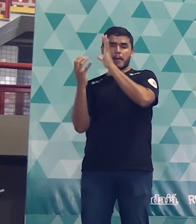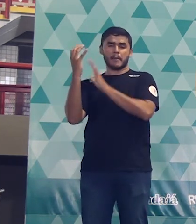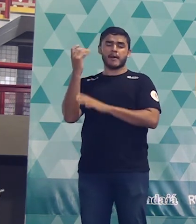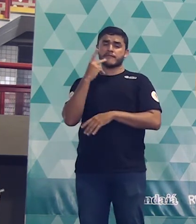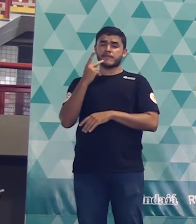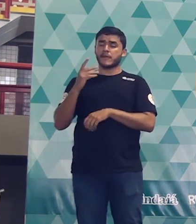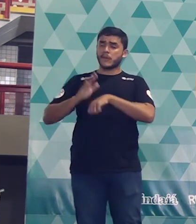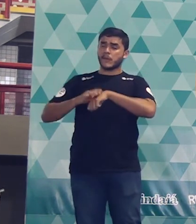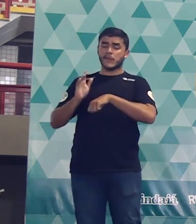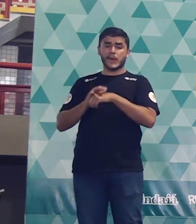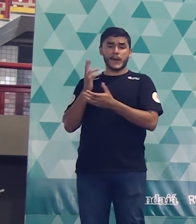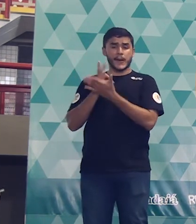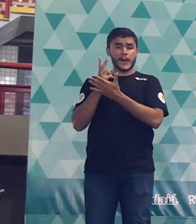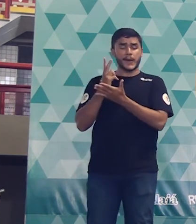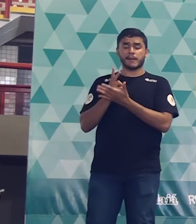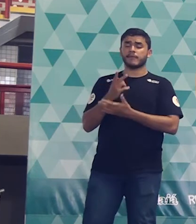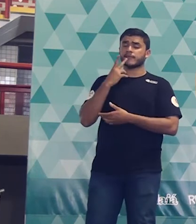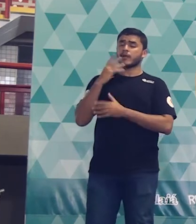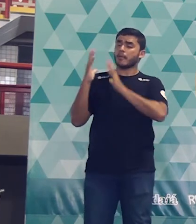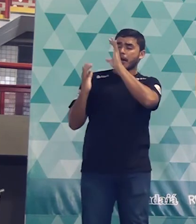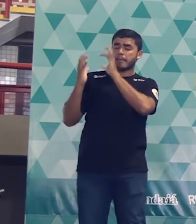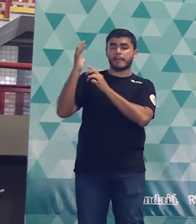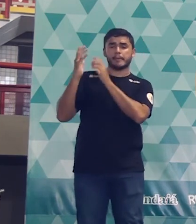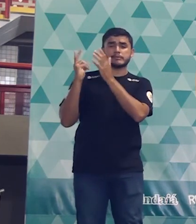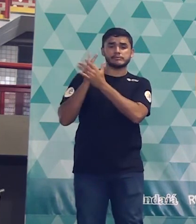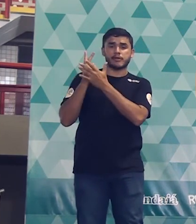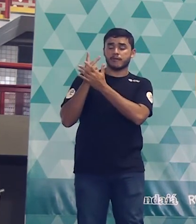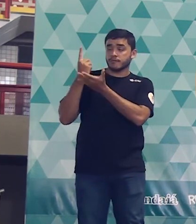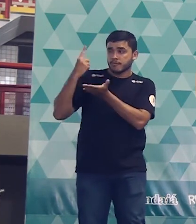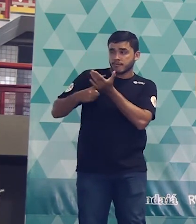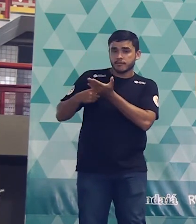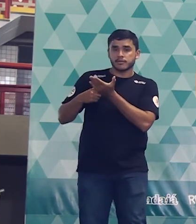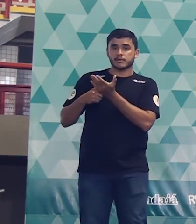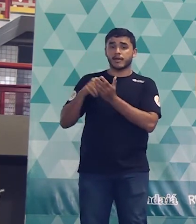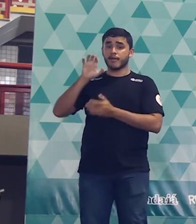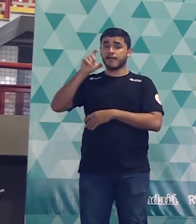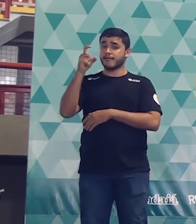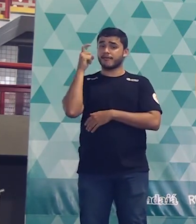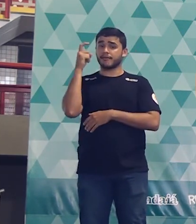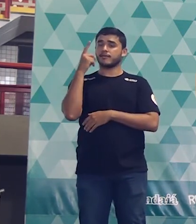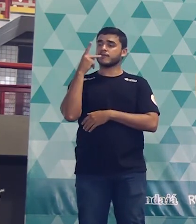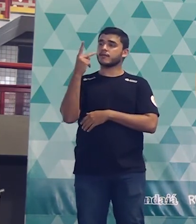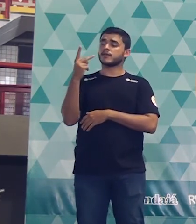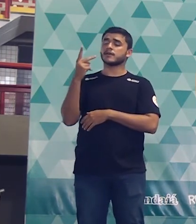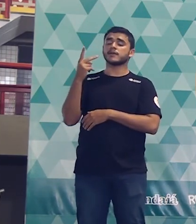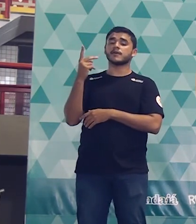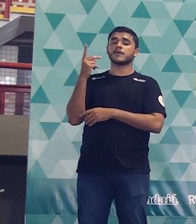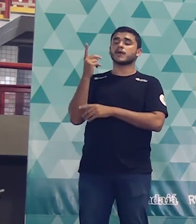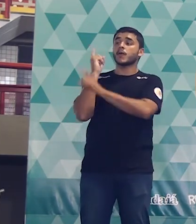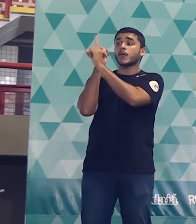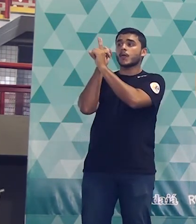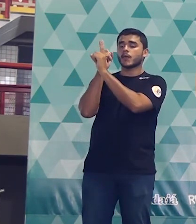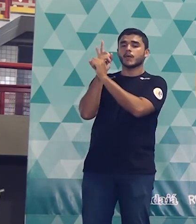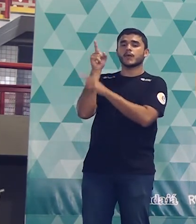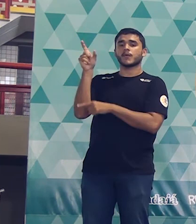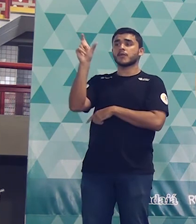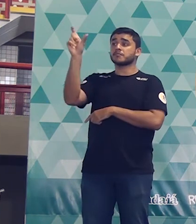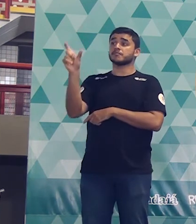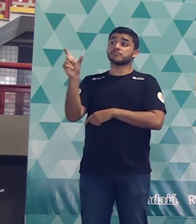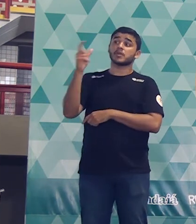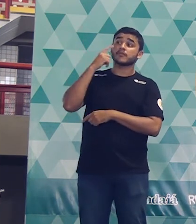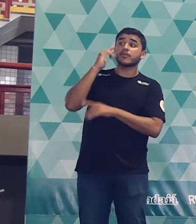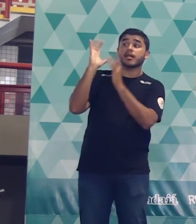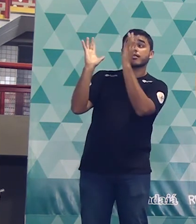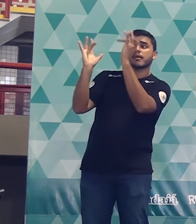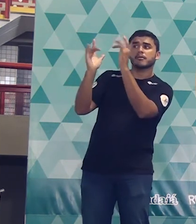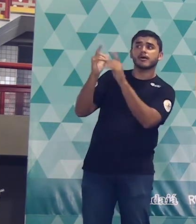não quer nada, como quem não quer nada, arquitetou um encontro casual com a ex ou ex só para ver se ela ou ele está com